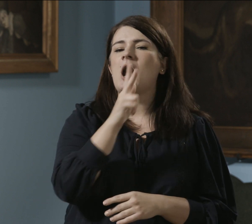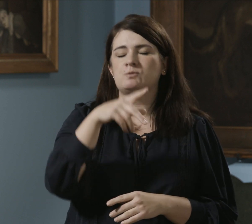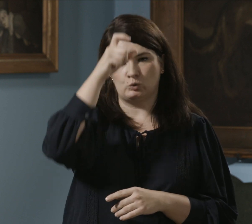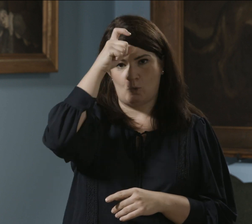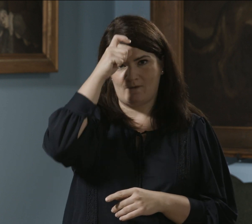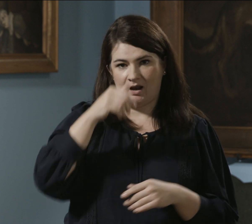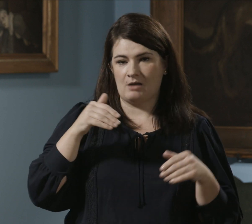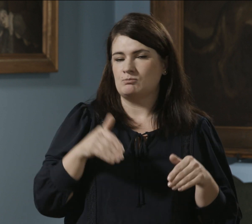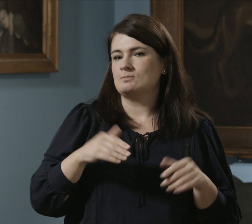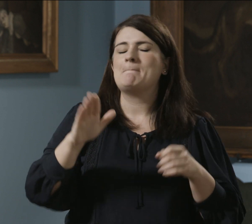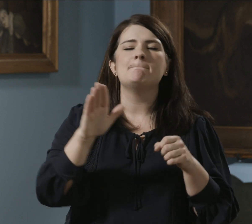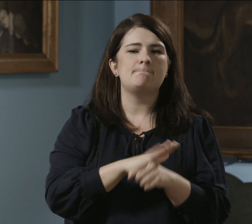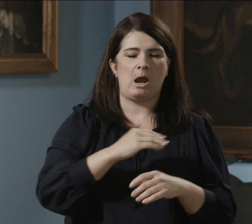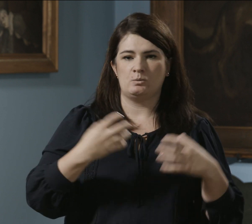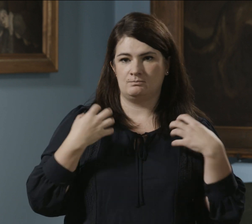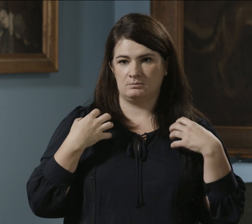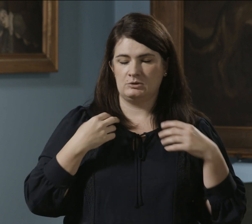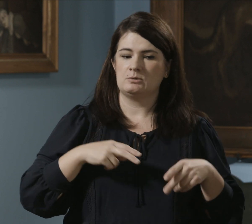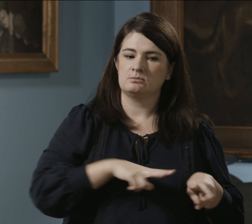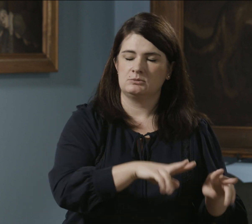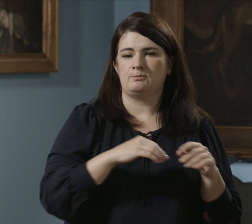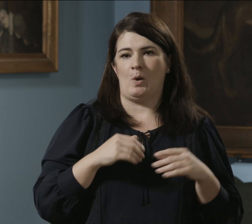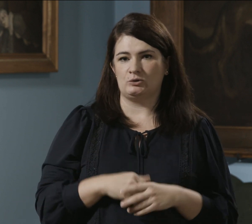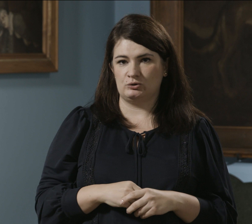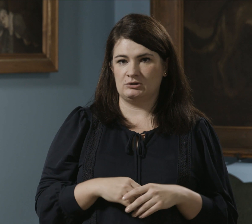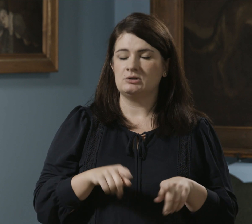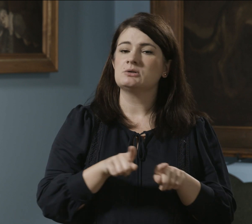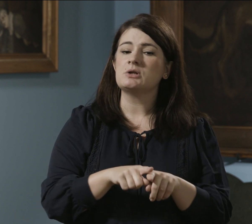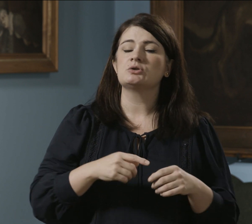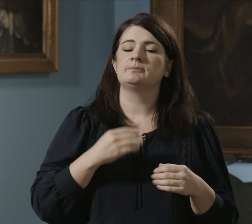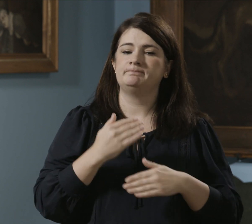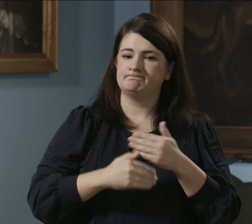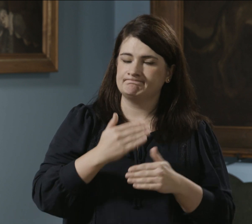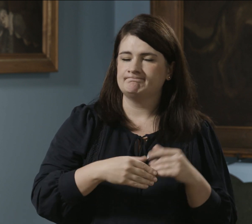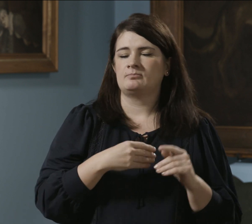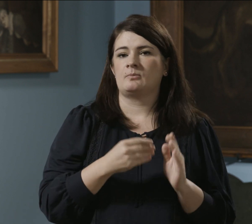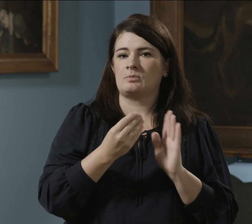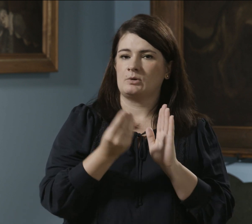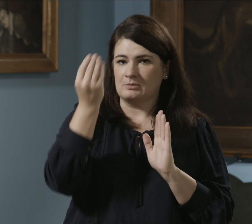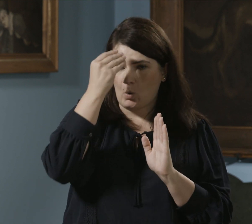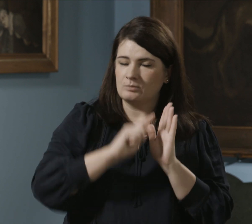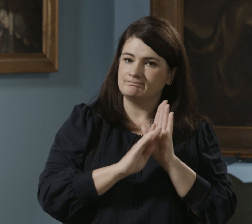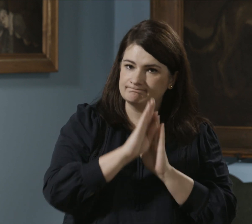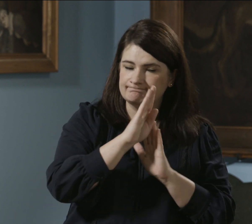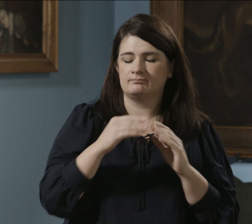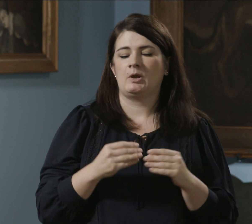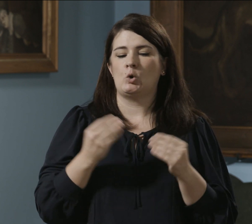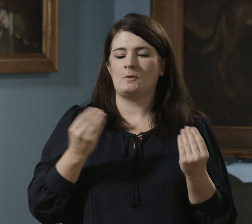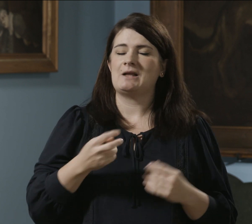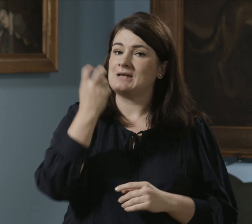człowieka. Aby móc w pełni uczestniczyć w życiu społecznym, zdobywać wykształcenie, rozwijać swoje